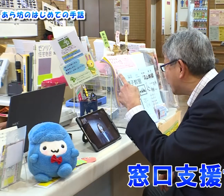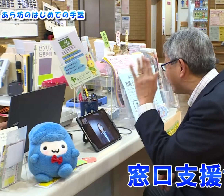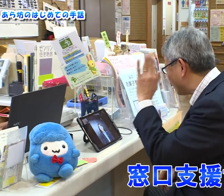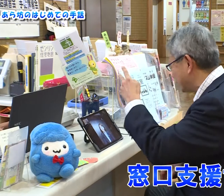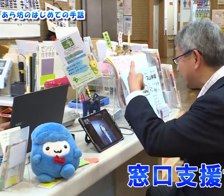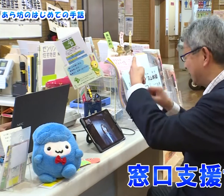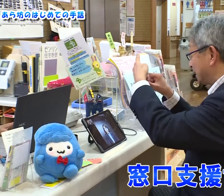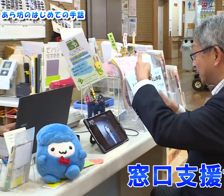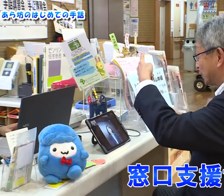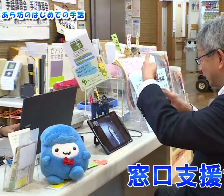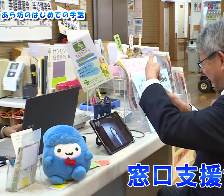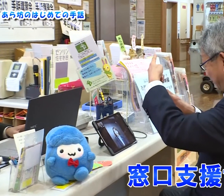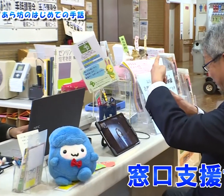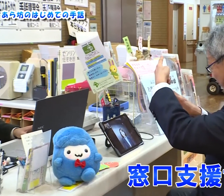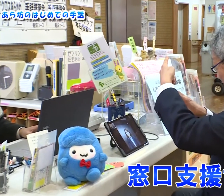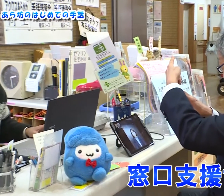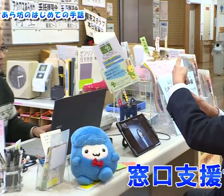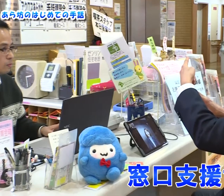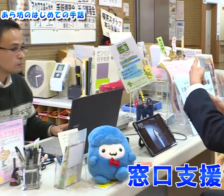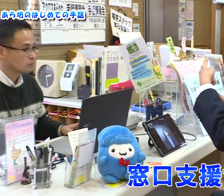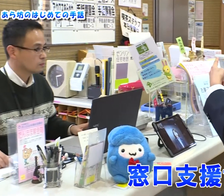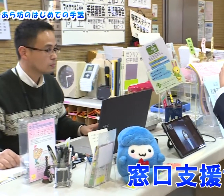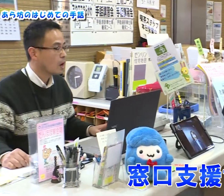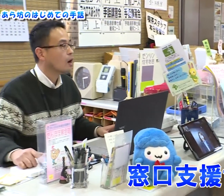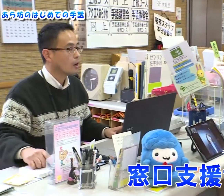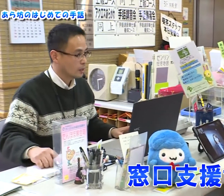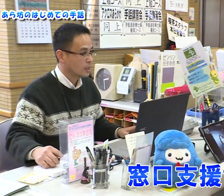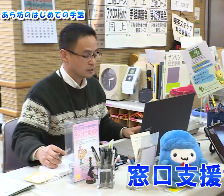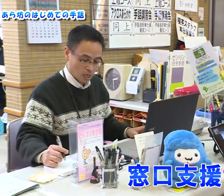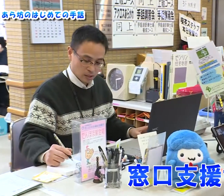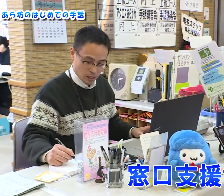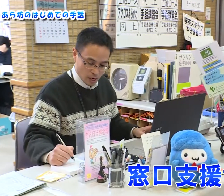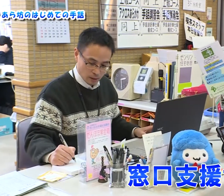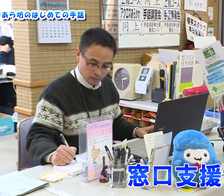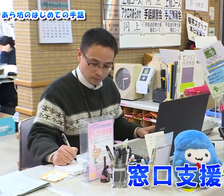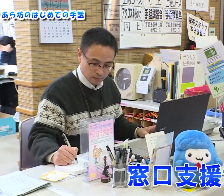画面越しにオペレーターが手話通訳を行います。